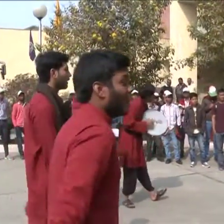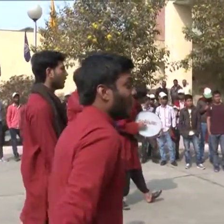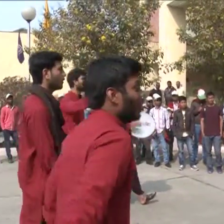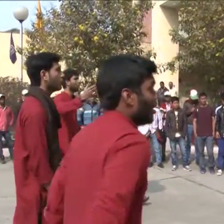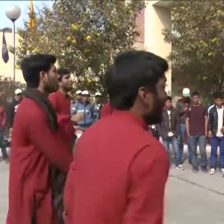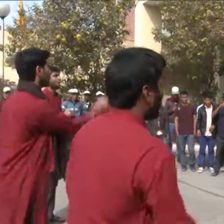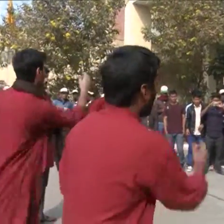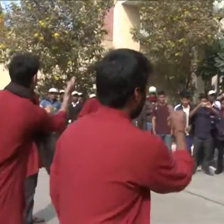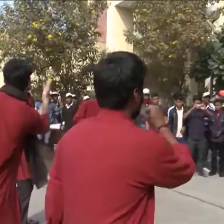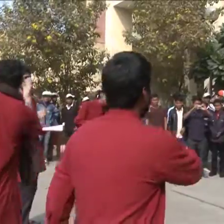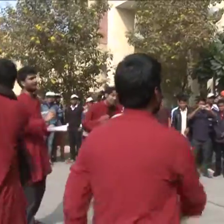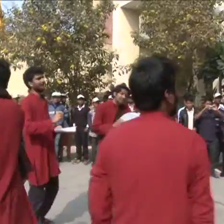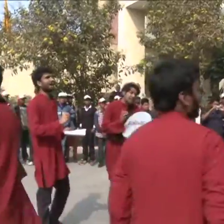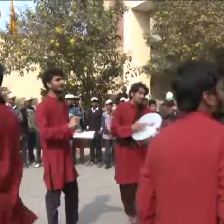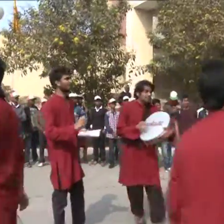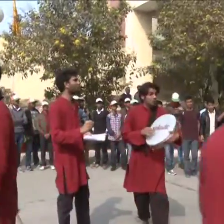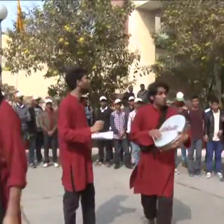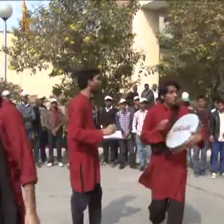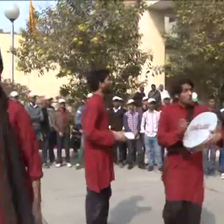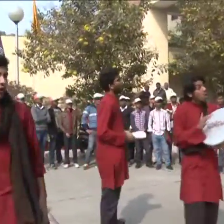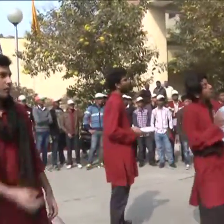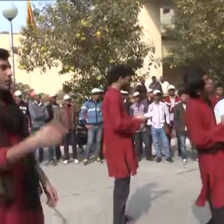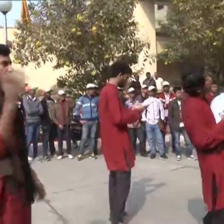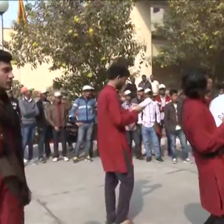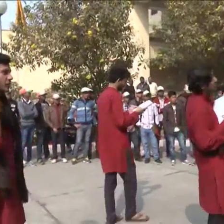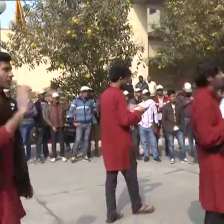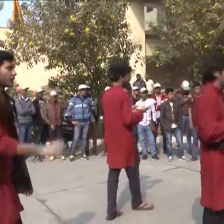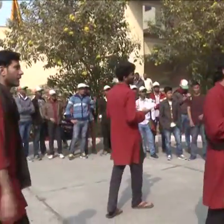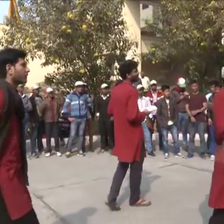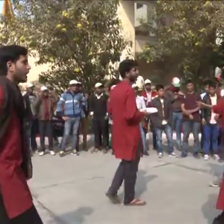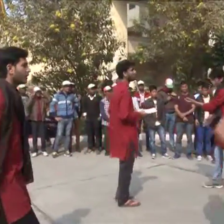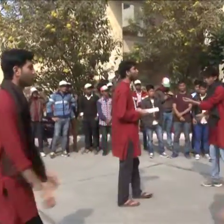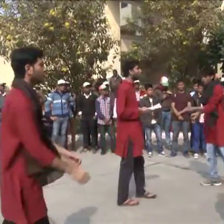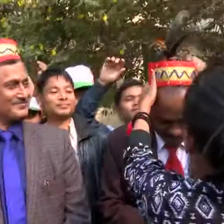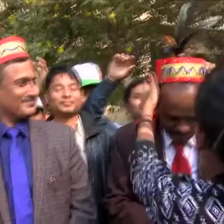वालों, पढ़ना लिखना सीखो ओ भूख से मरने वालों।